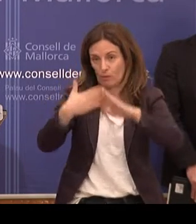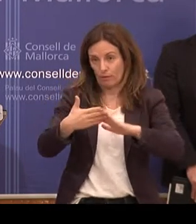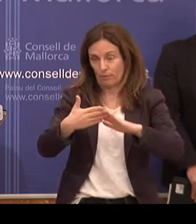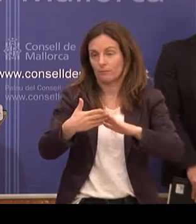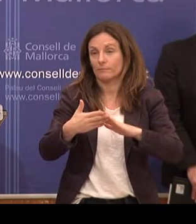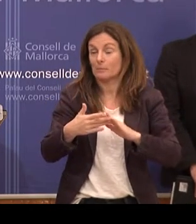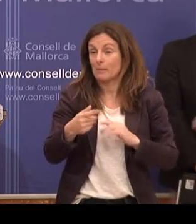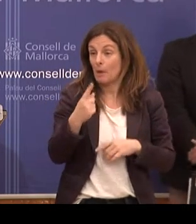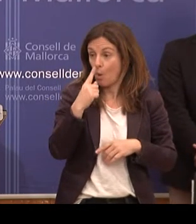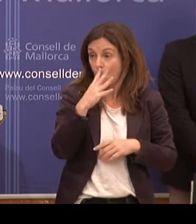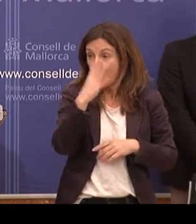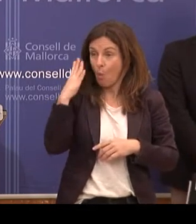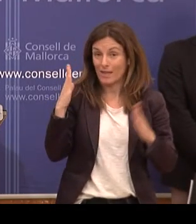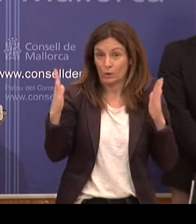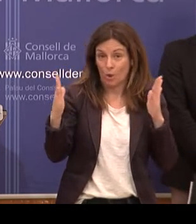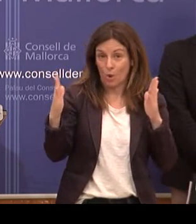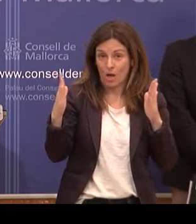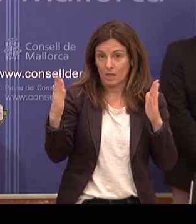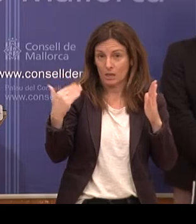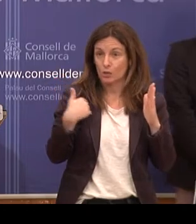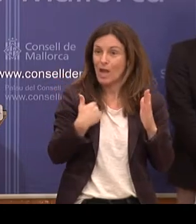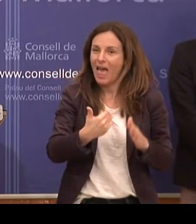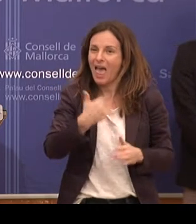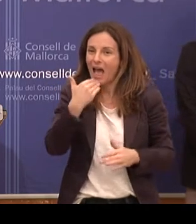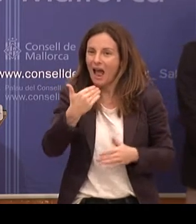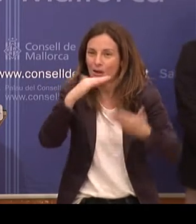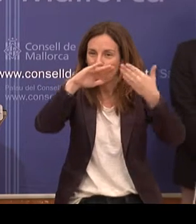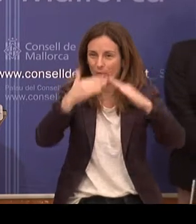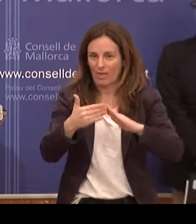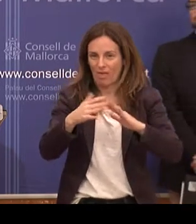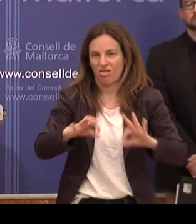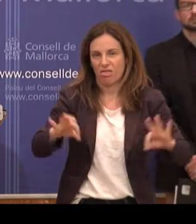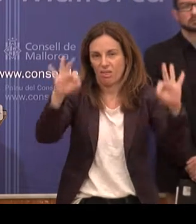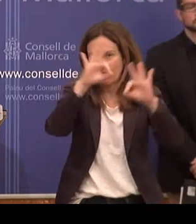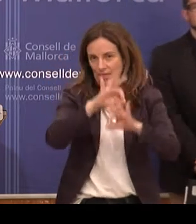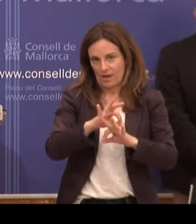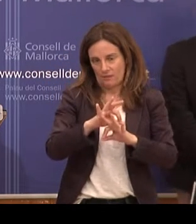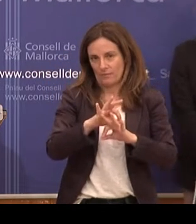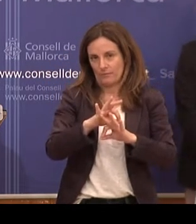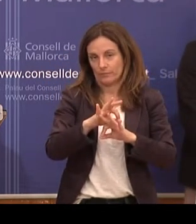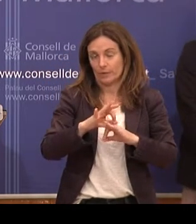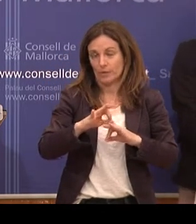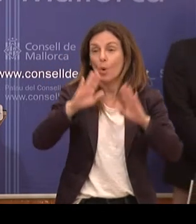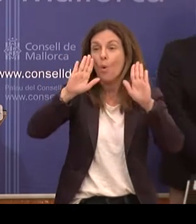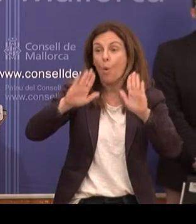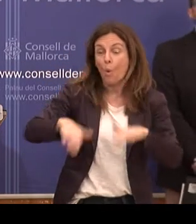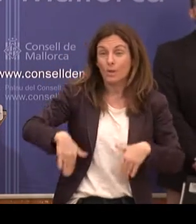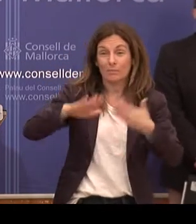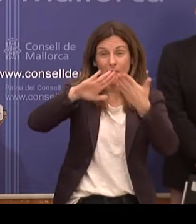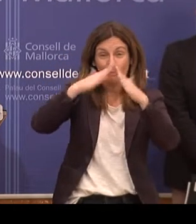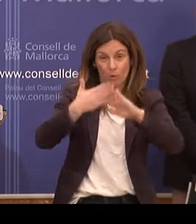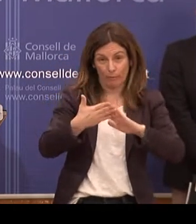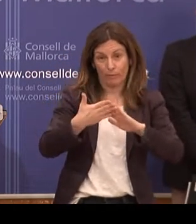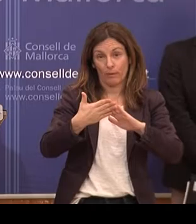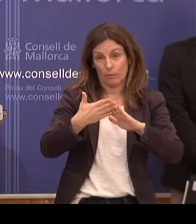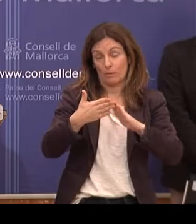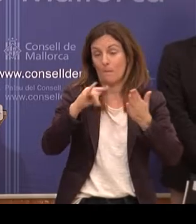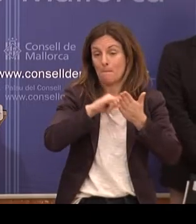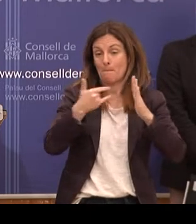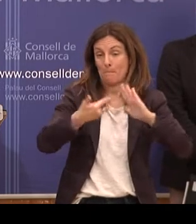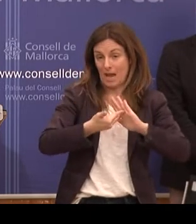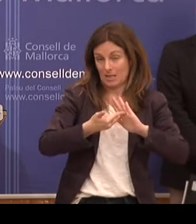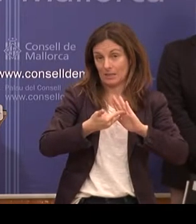desimport de desinfractió i durant 12 mesos. Per tant, amb aquest aspecte, assenyalar que l